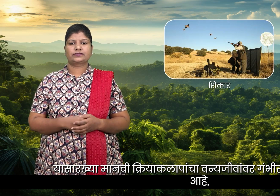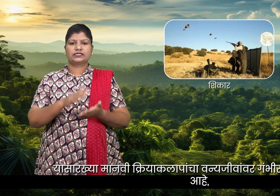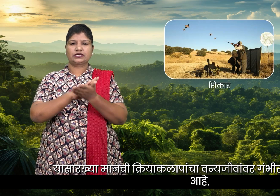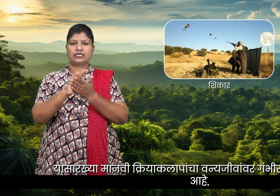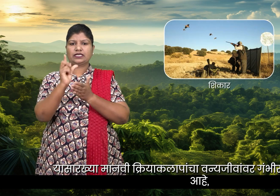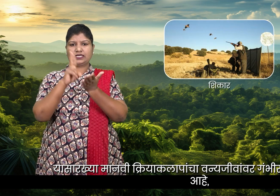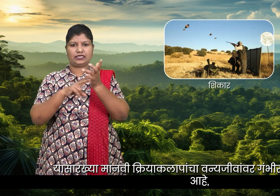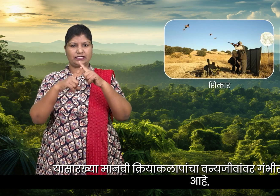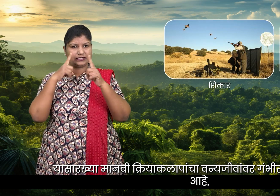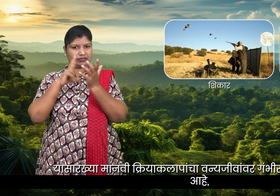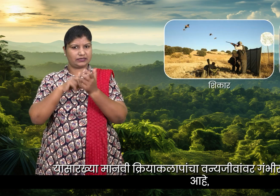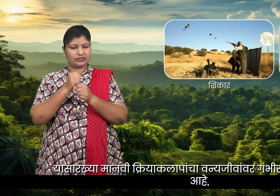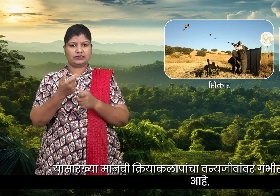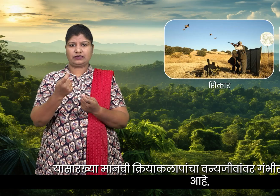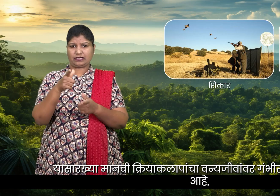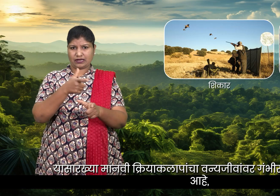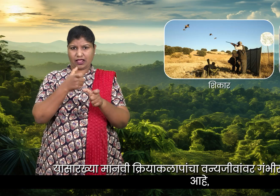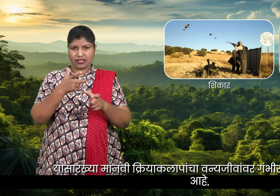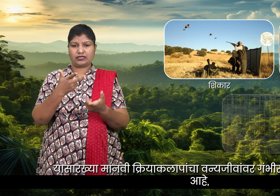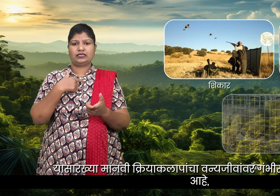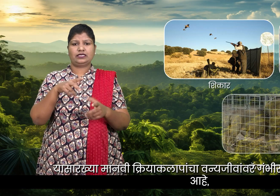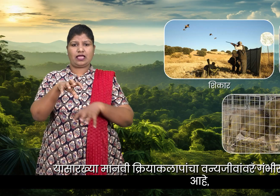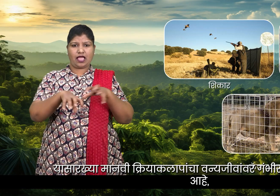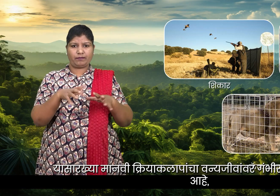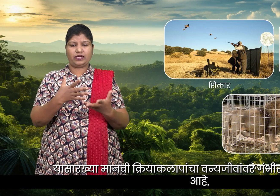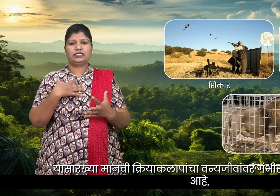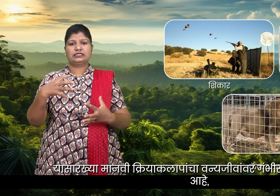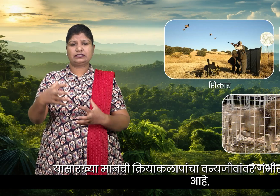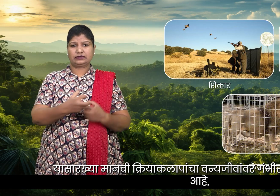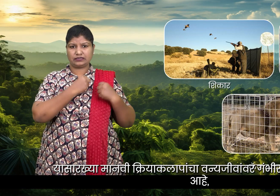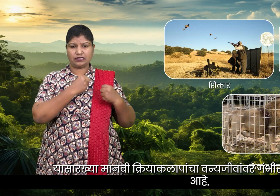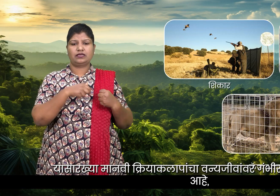यांसारख्या मानवी क्रियाकलापांचा वन्यजीवांवर गंभीर परिणाम झाला आहे,